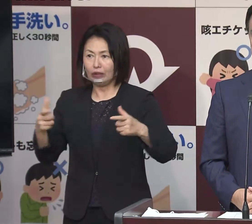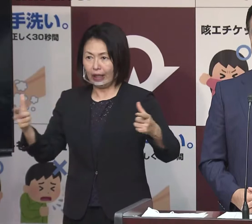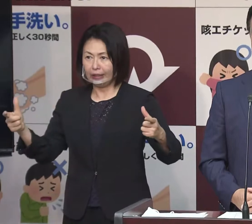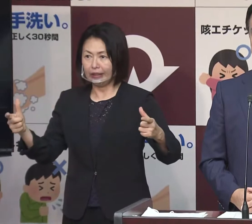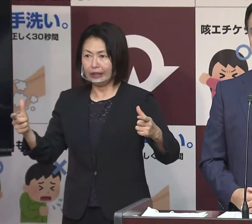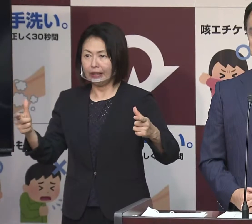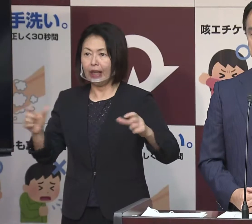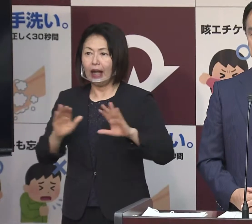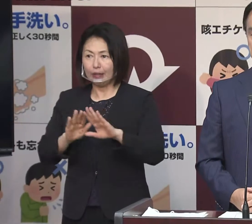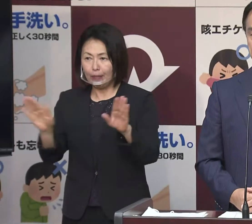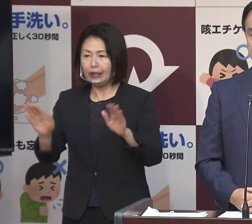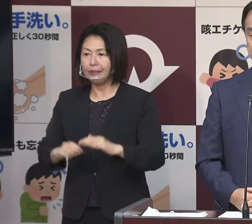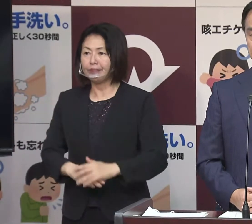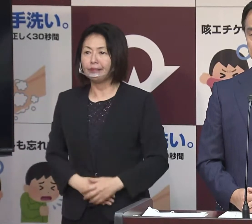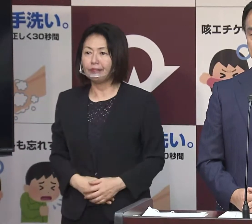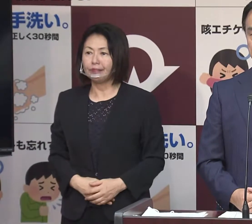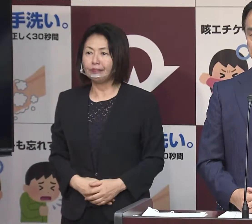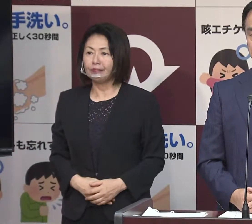います。